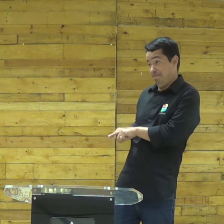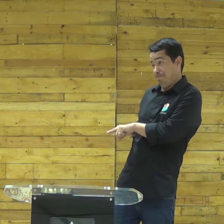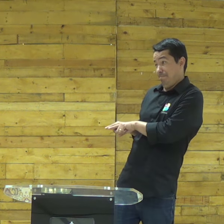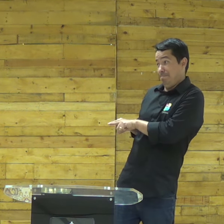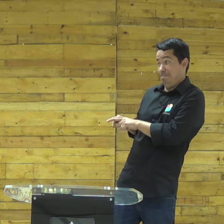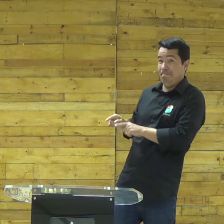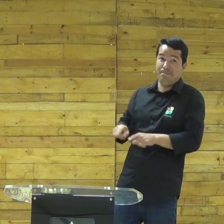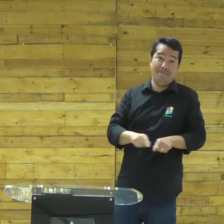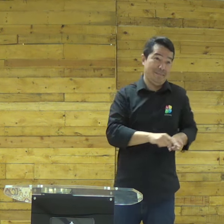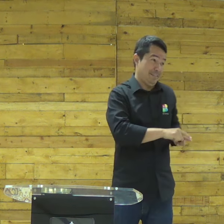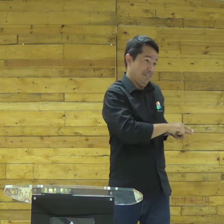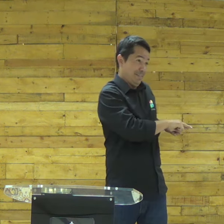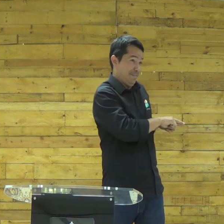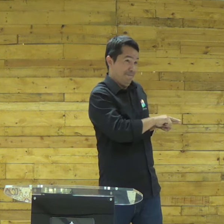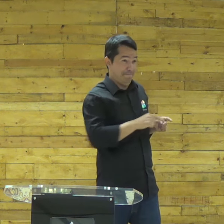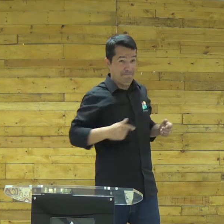amarmos as outras